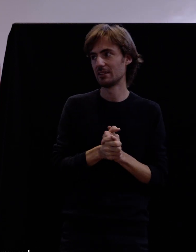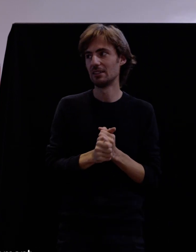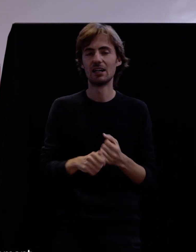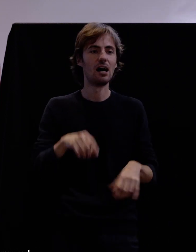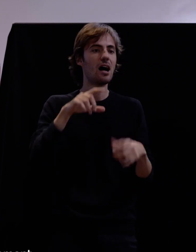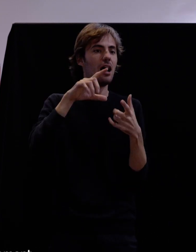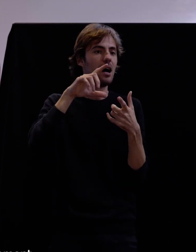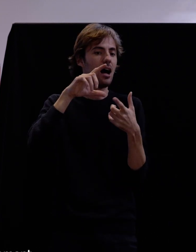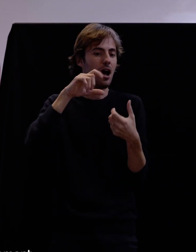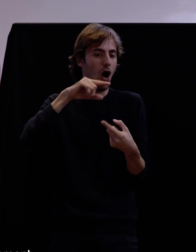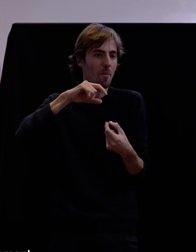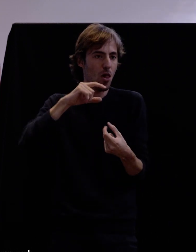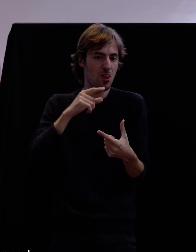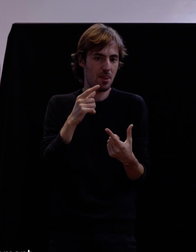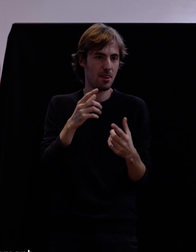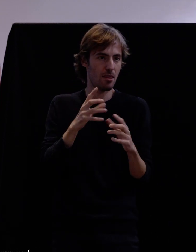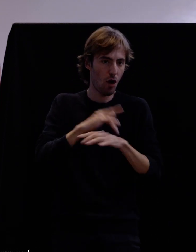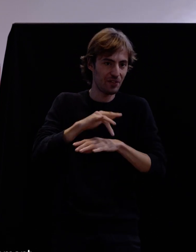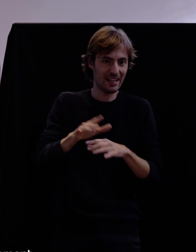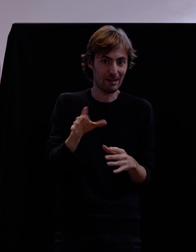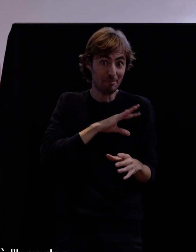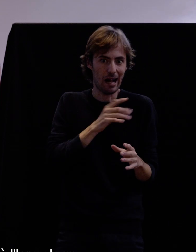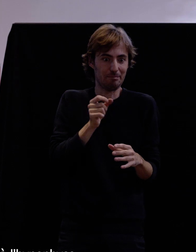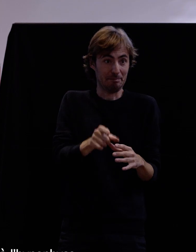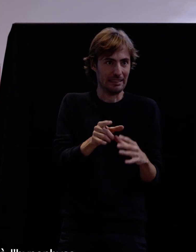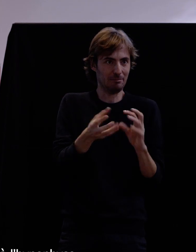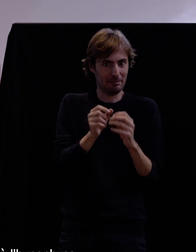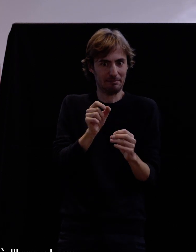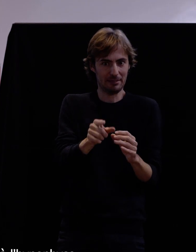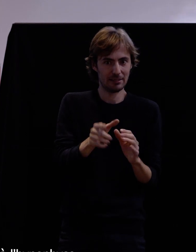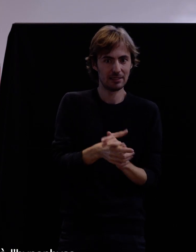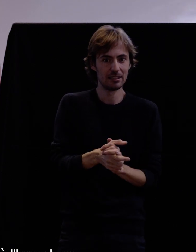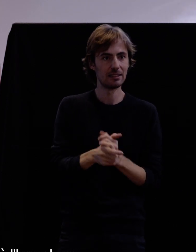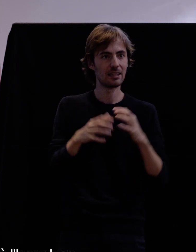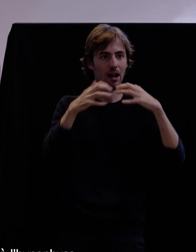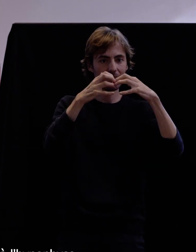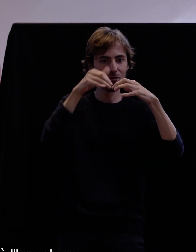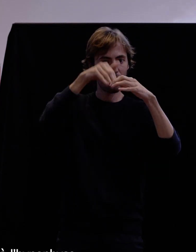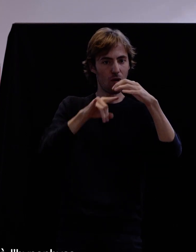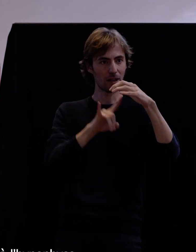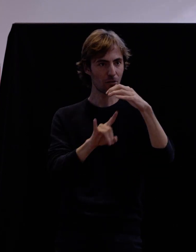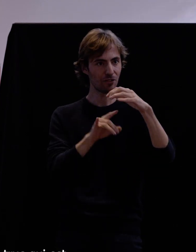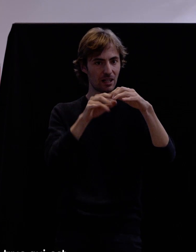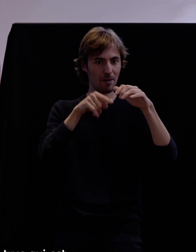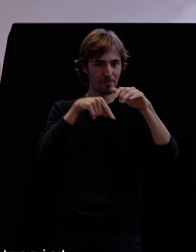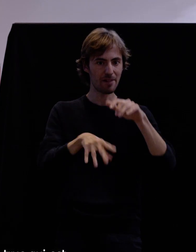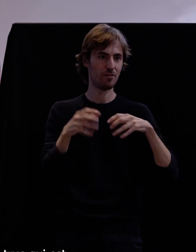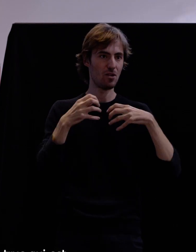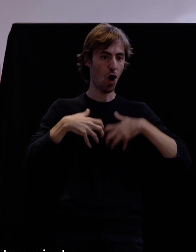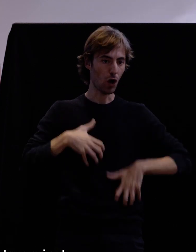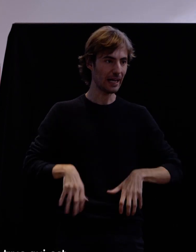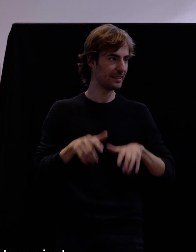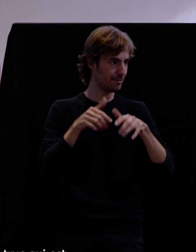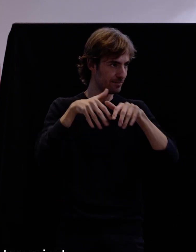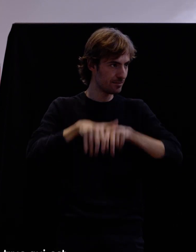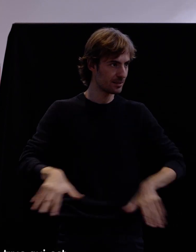la plus en amont de toute la chaîne hormonale qui va de l'hypothalamus à l'hypophyse et aux organes périphériques. Donc ça, c'est un truc